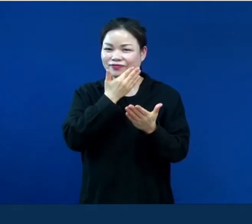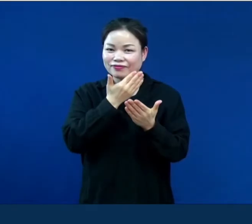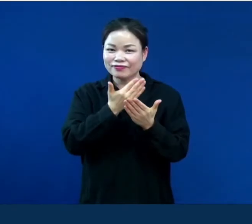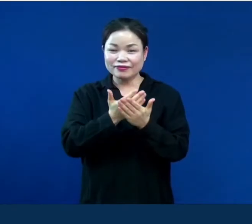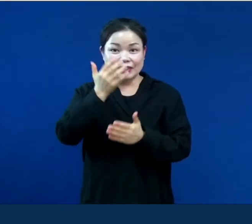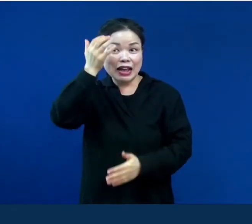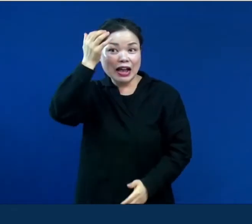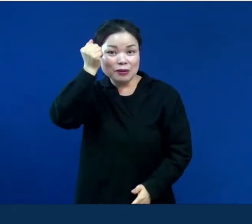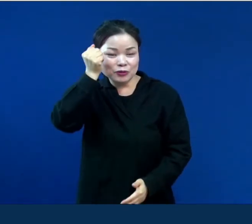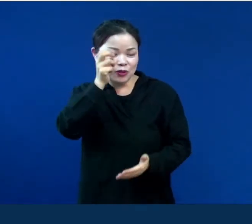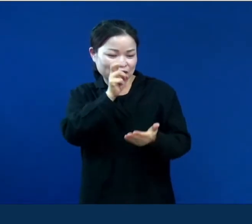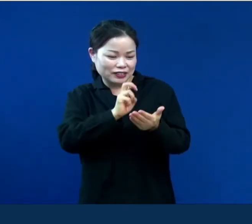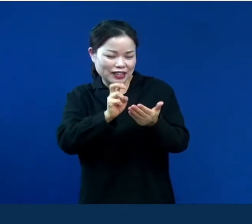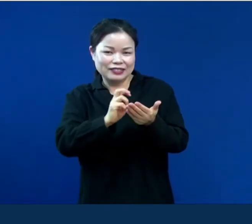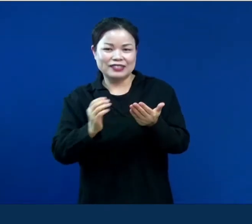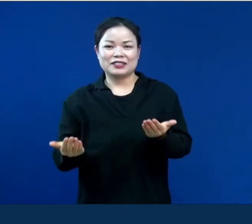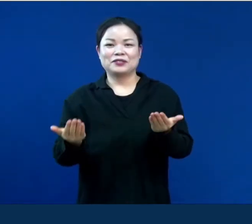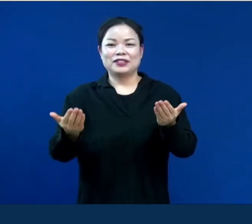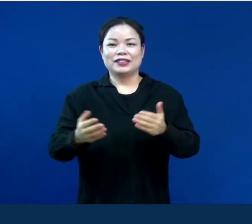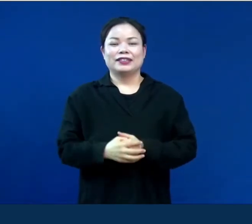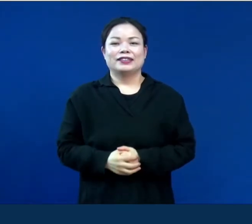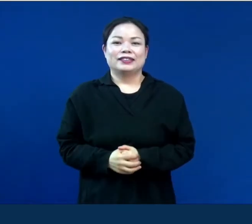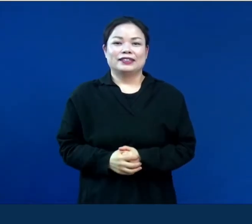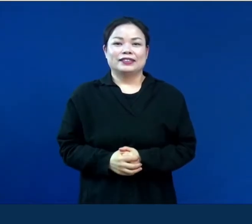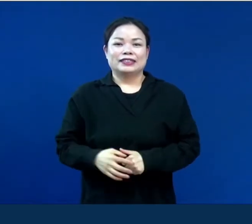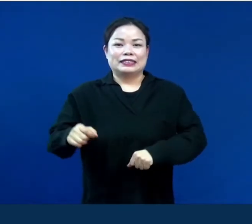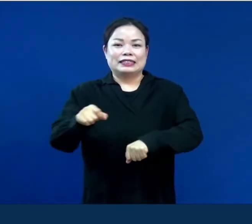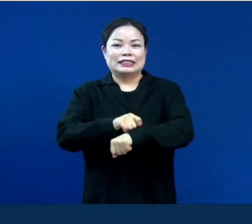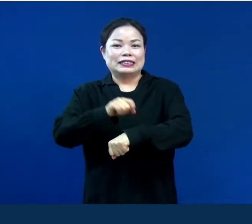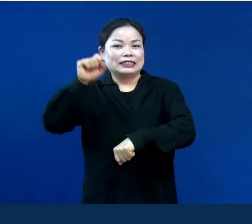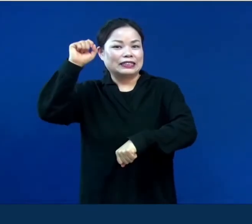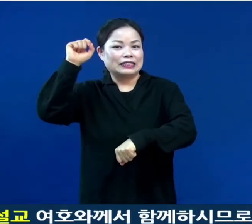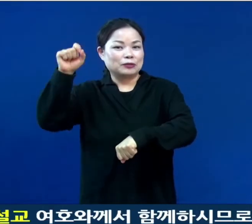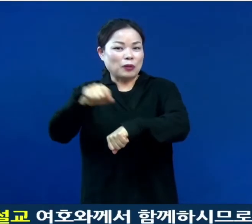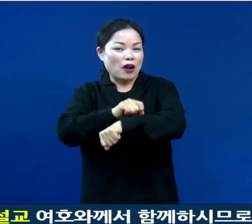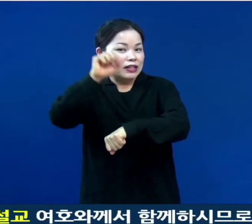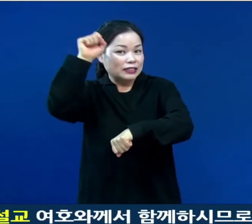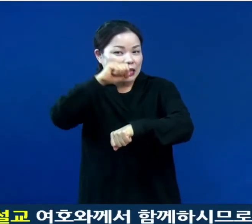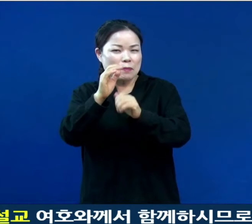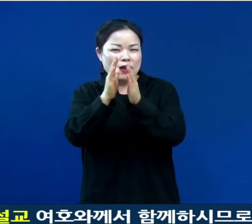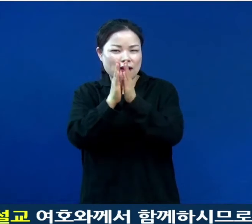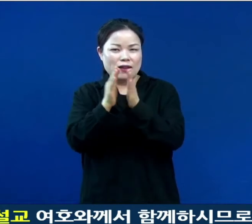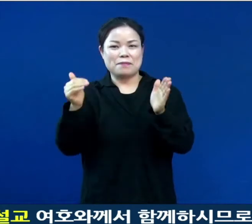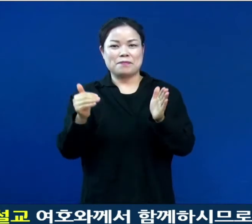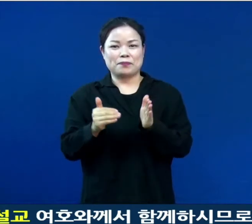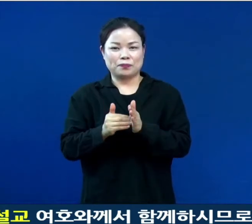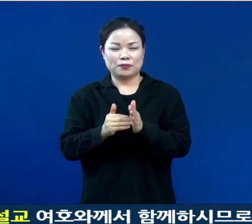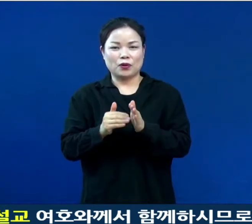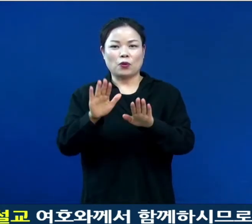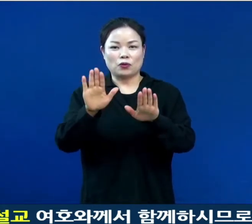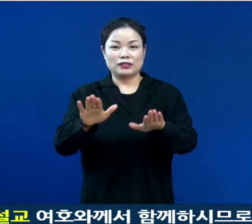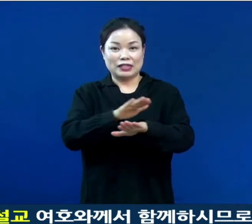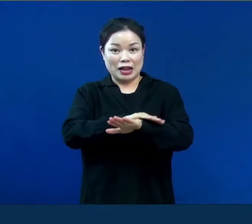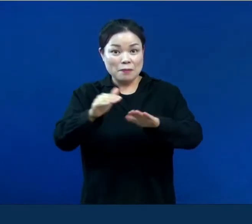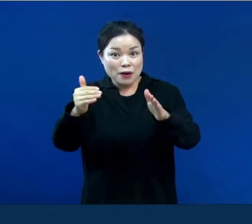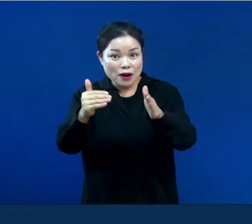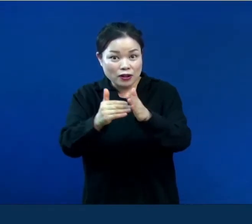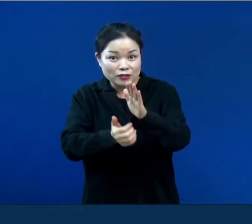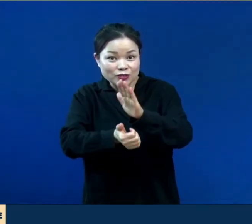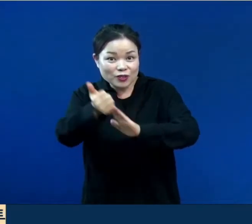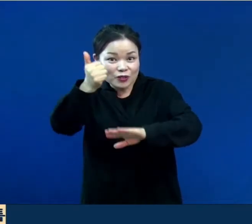귀한 암송, 귀한 찬양 감사를 드립니다. 특세를 했습니다. 오늘 마무리를 잘 했는데요.